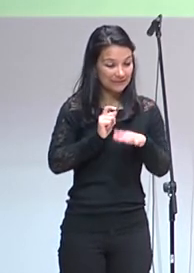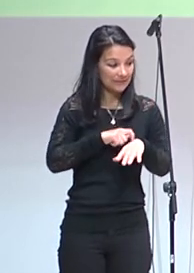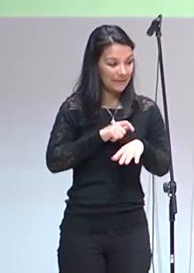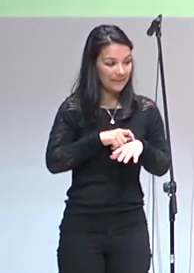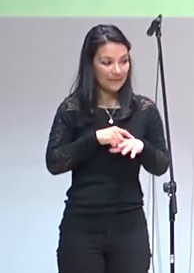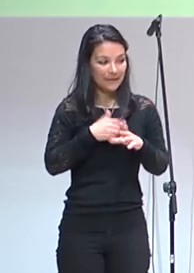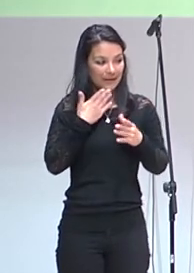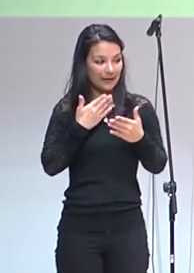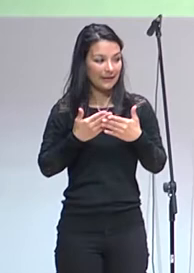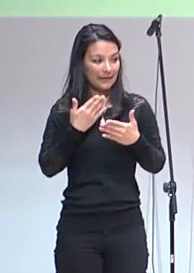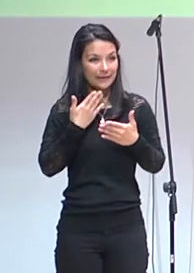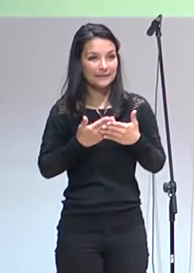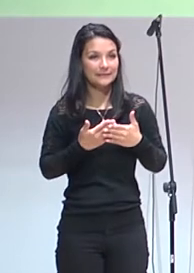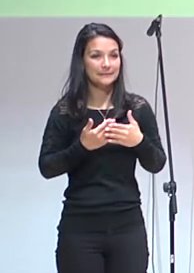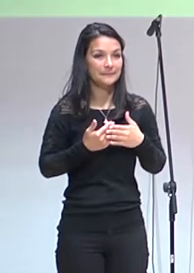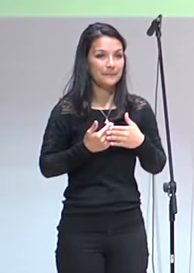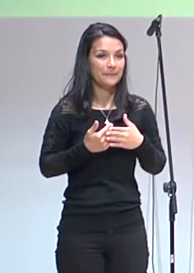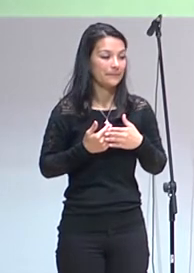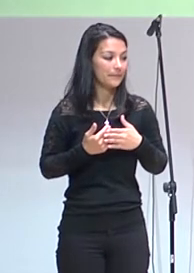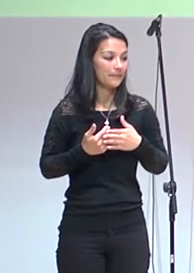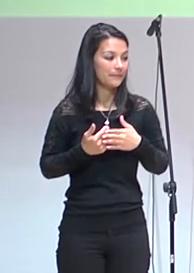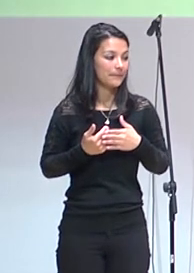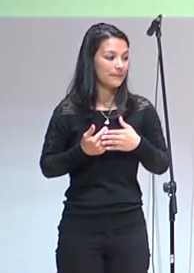muchas gracias.